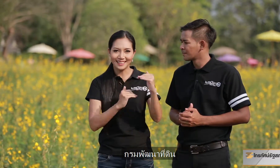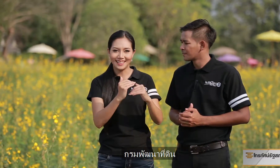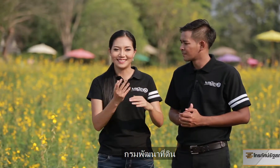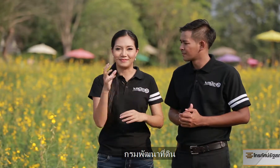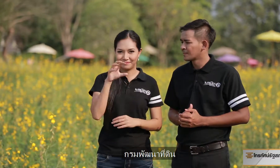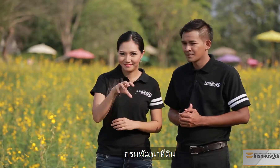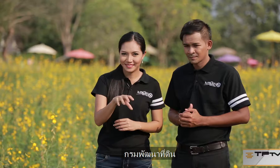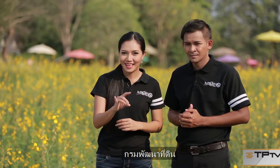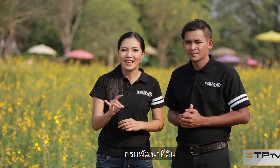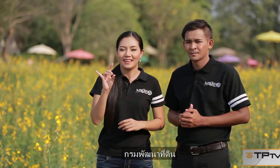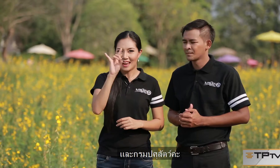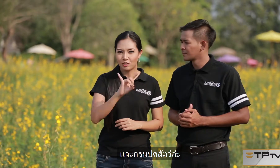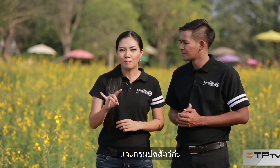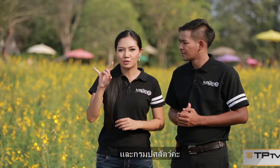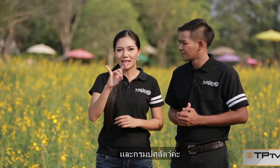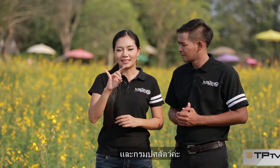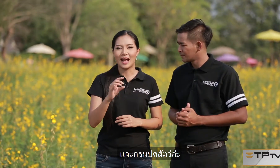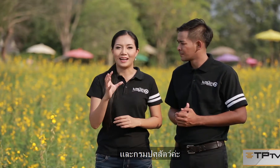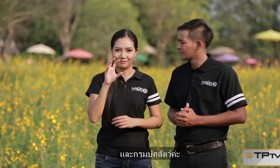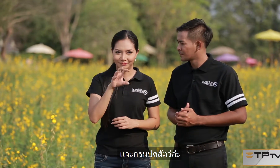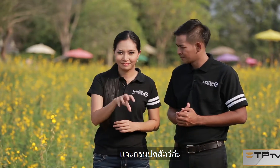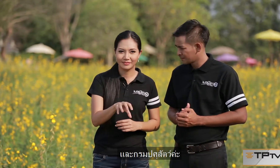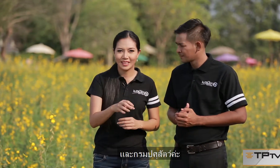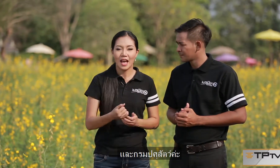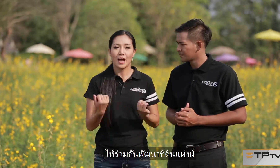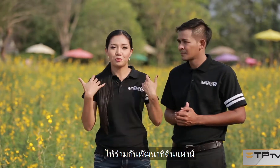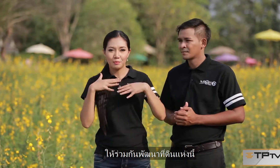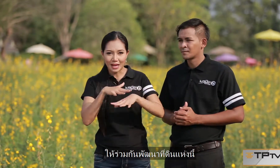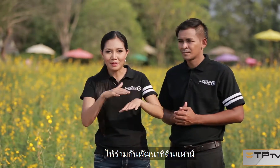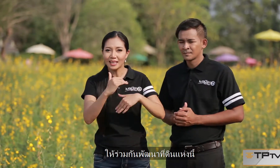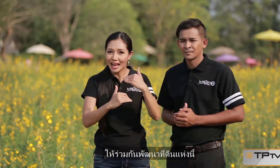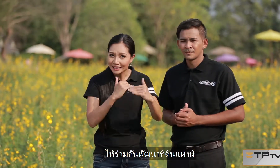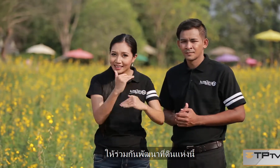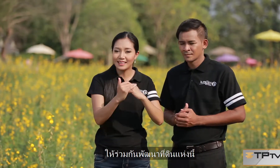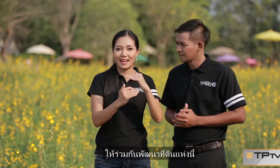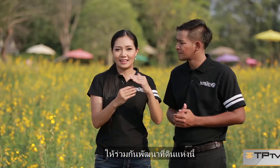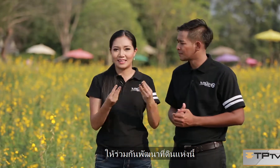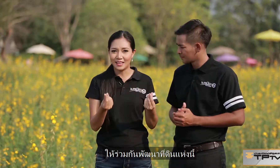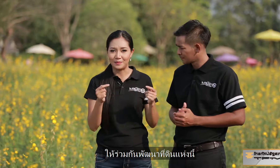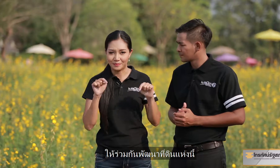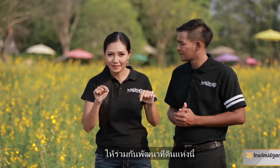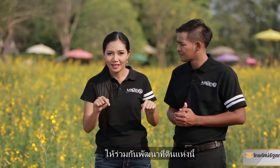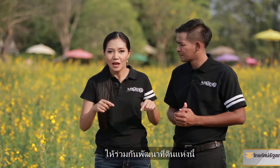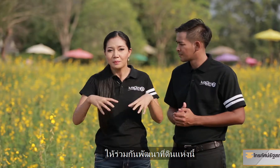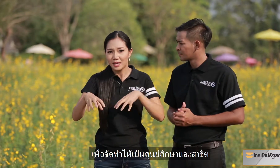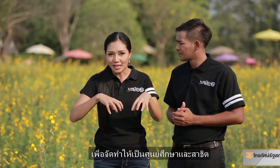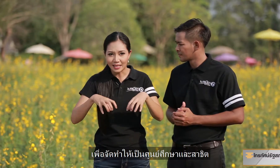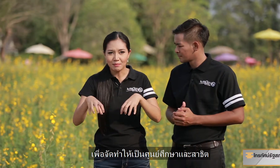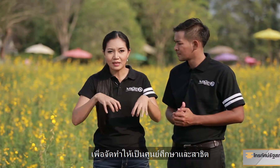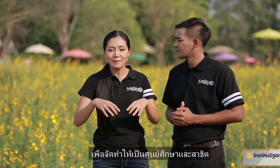ดินและกรมปศุสัตว์ค่ะให้รวมกันพัฒนาที่ดินแห่งนี้เพื่อจัดทำให้เ